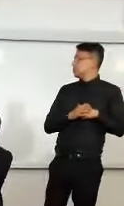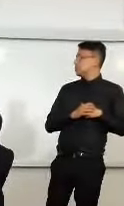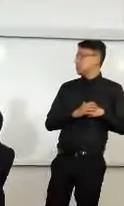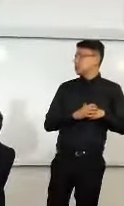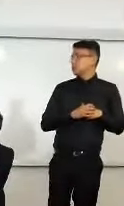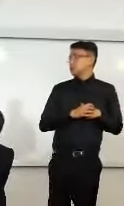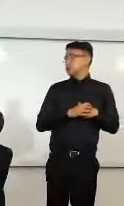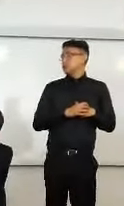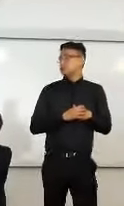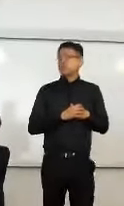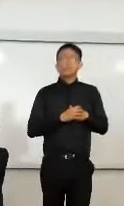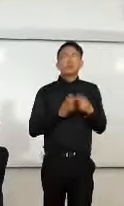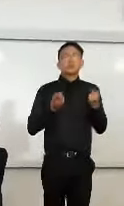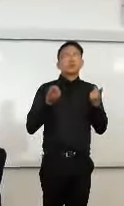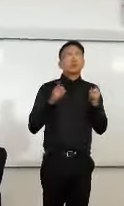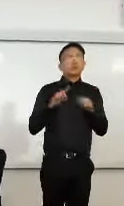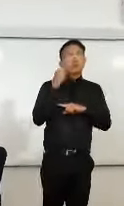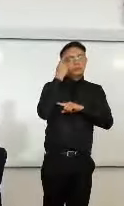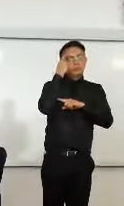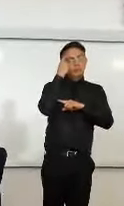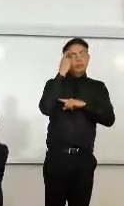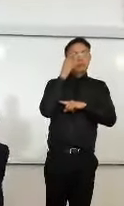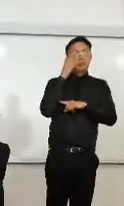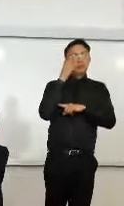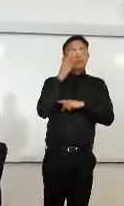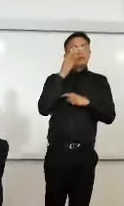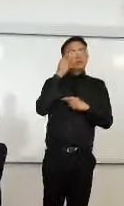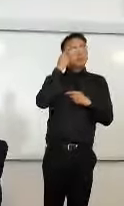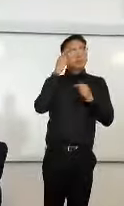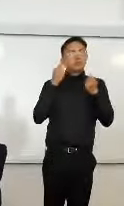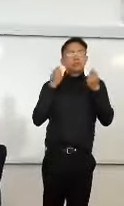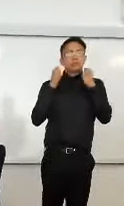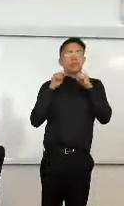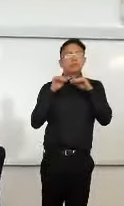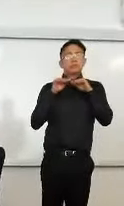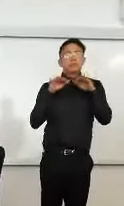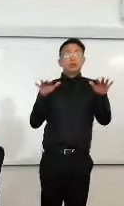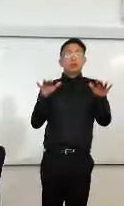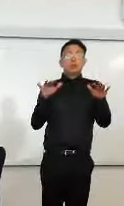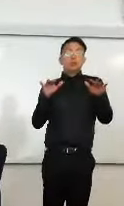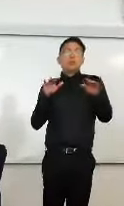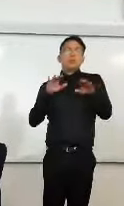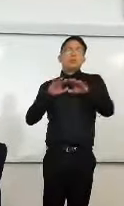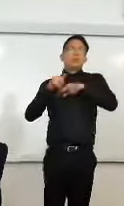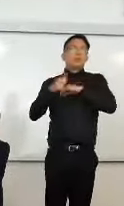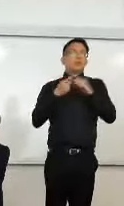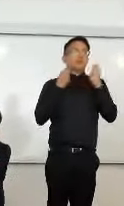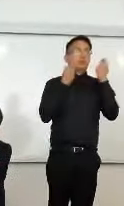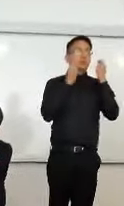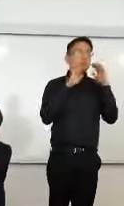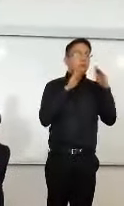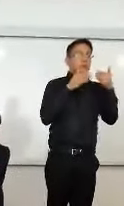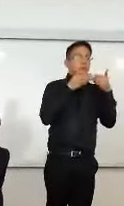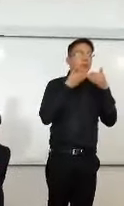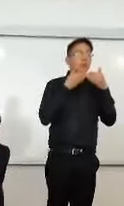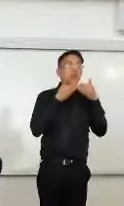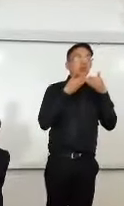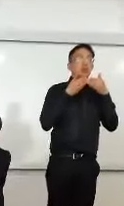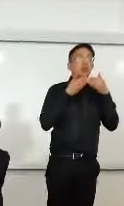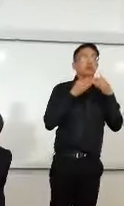¿Qué más se pensó? Como les digo, se hizo la convocatoria, pero ya esa no fue una convocatoria pública, sino una convocatoria directa de